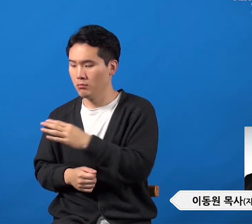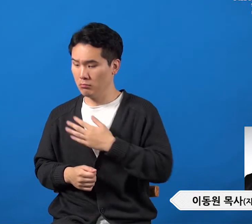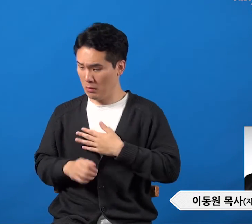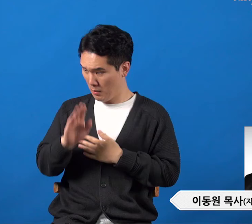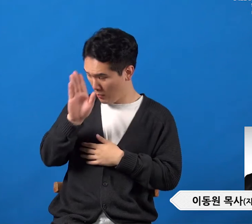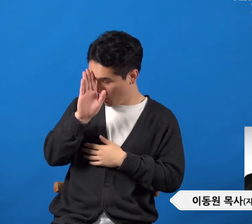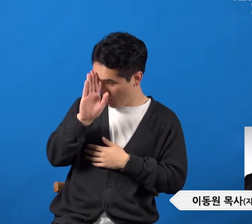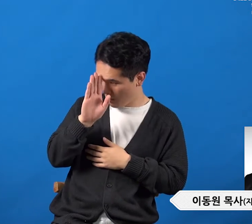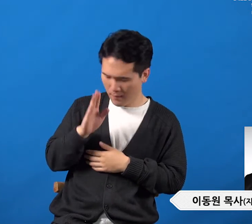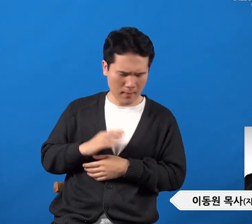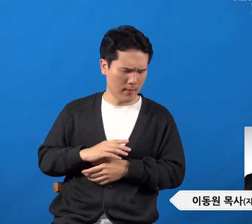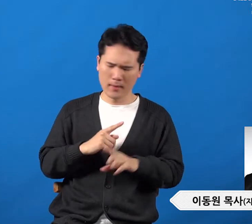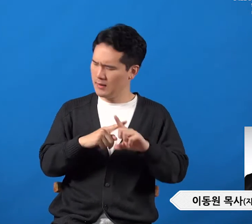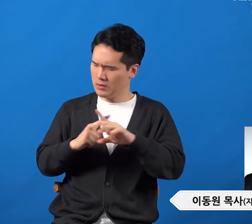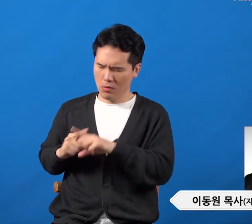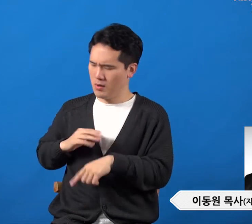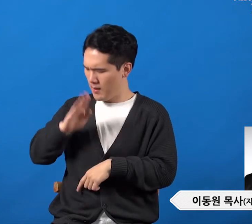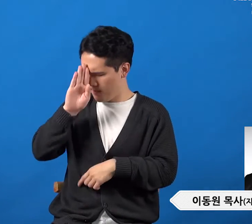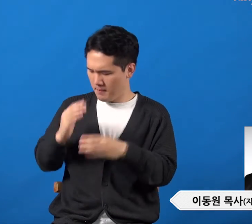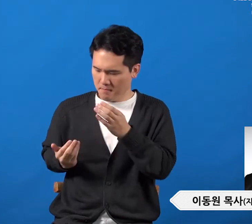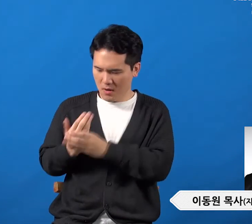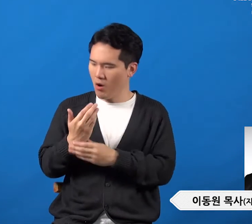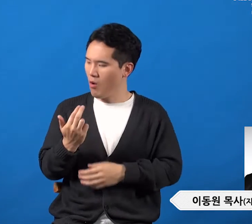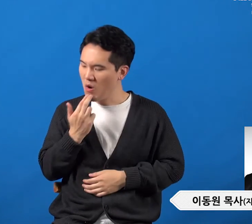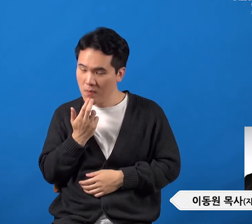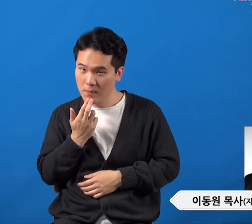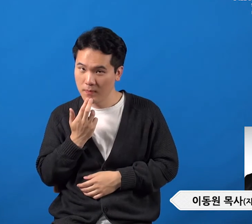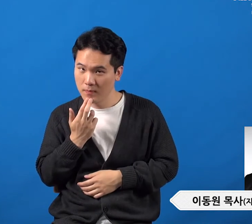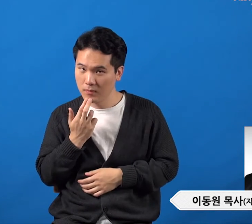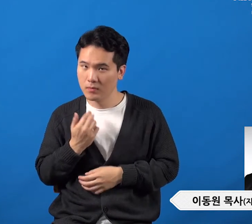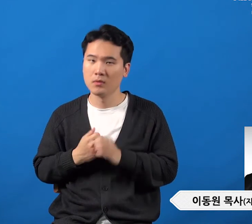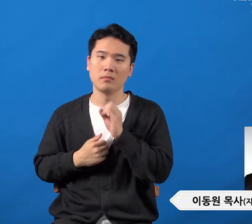말합니다. 병이라고요? 저 절대 병나지 않습니다.